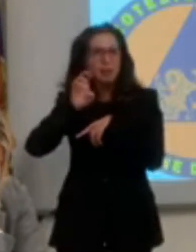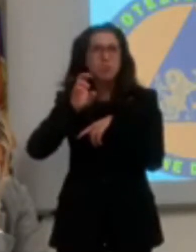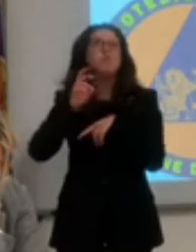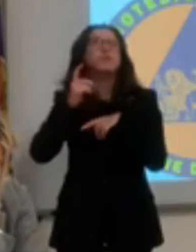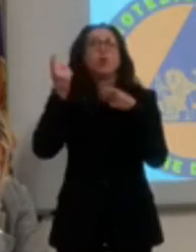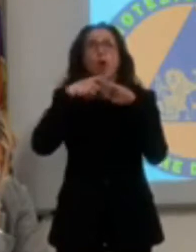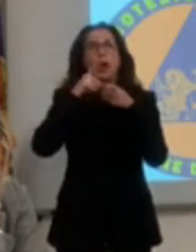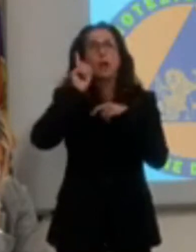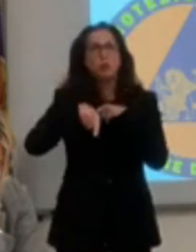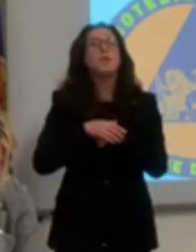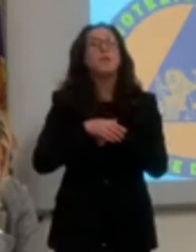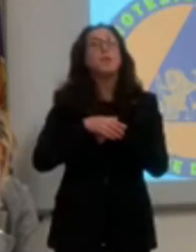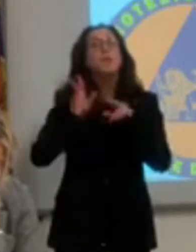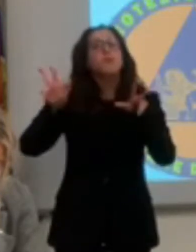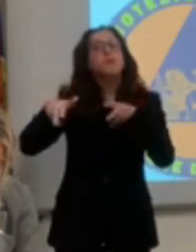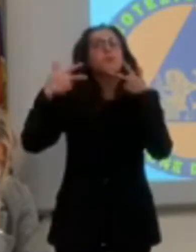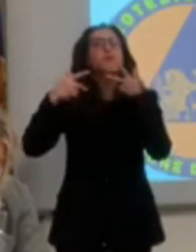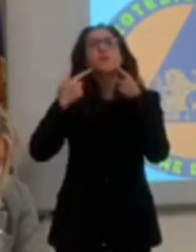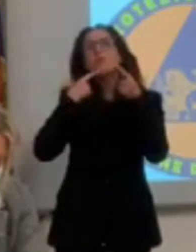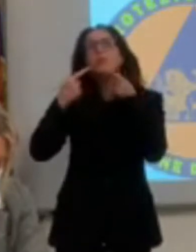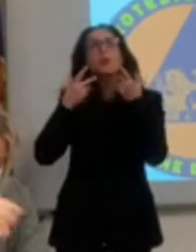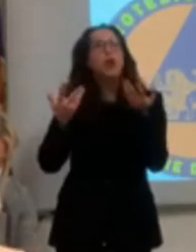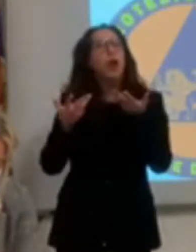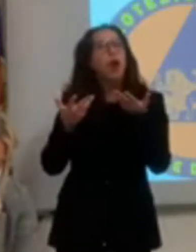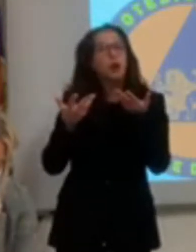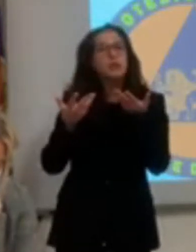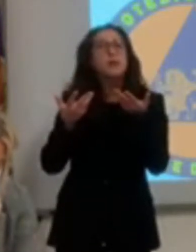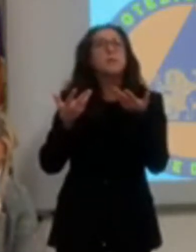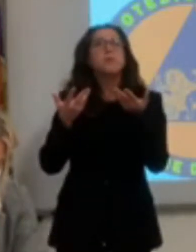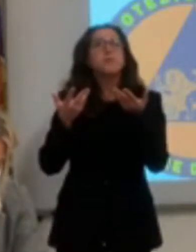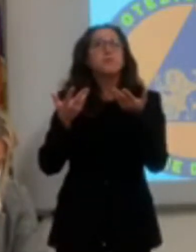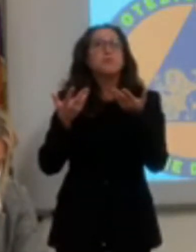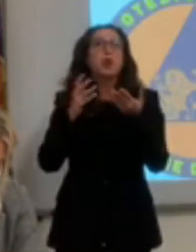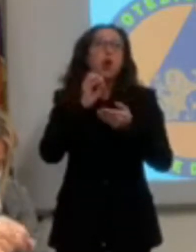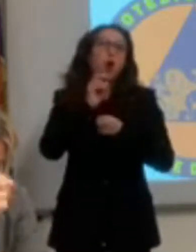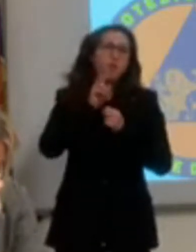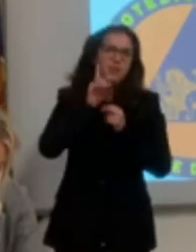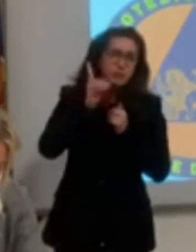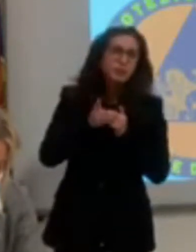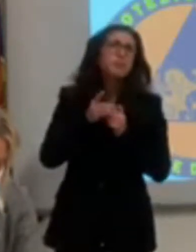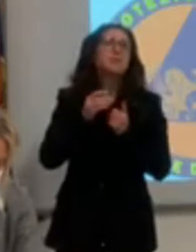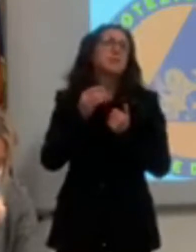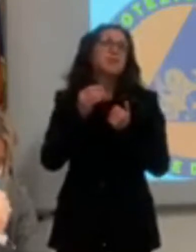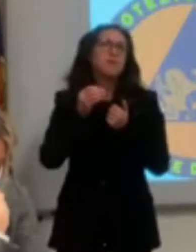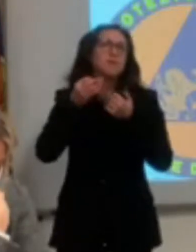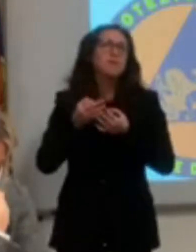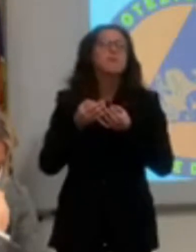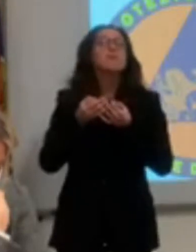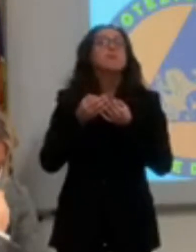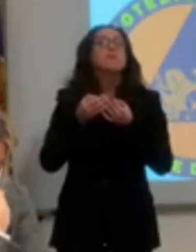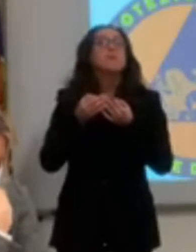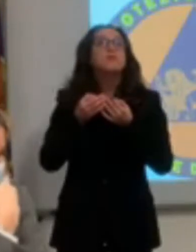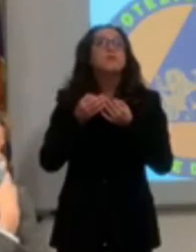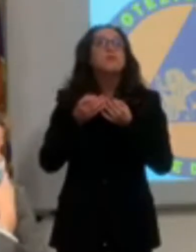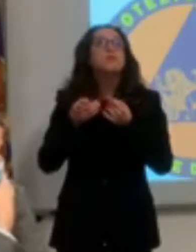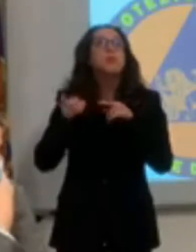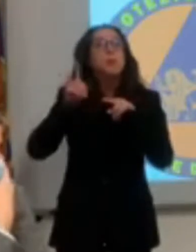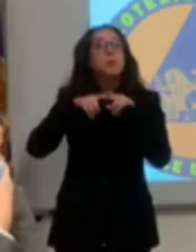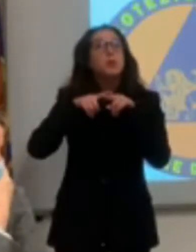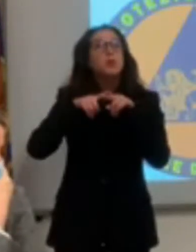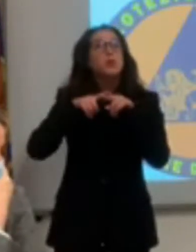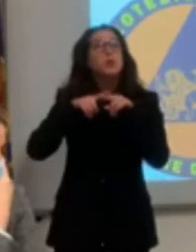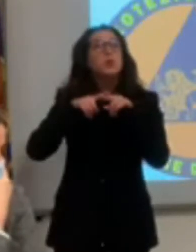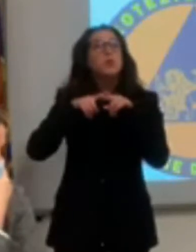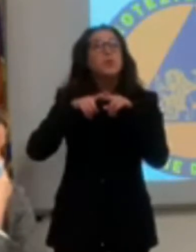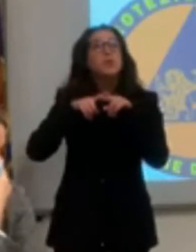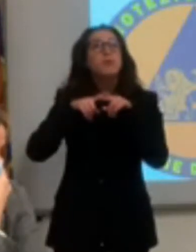di un po di partite dai corvi non mi interessa di dire che con forza abbiamo voluto comunque approvare le